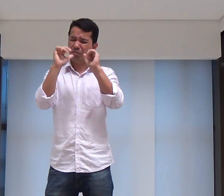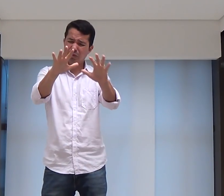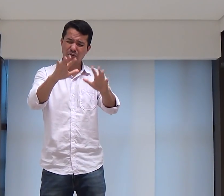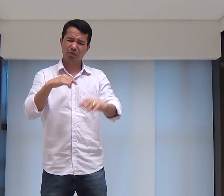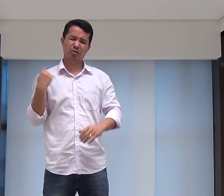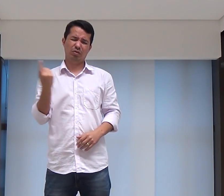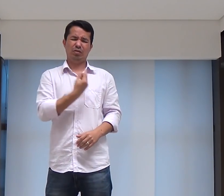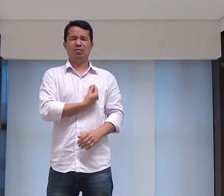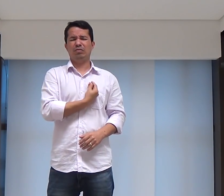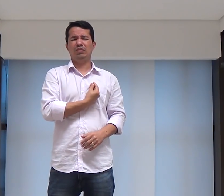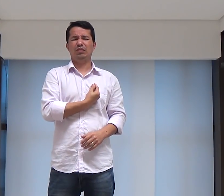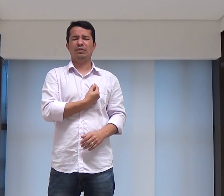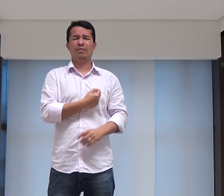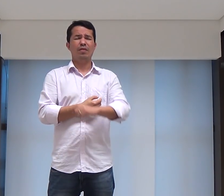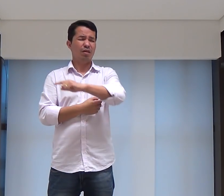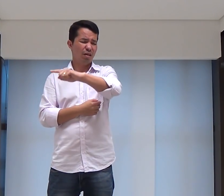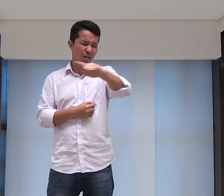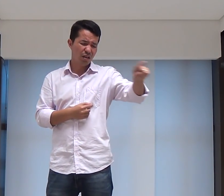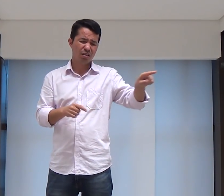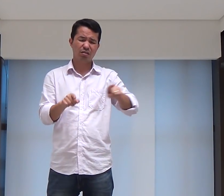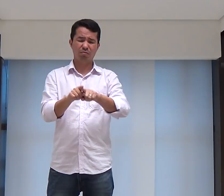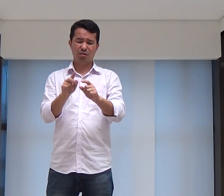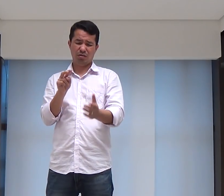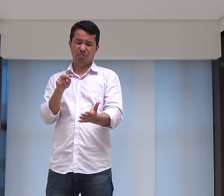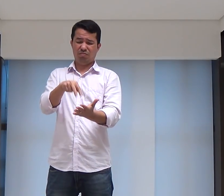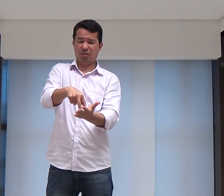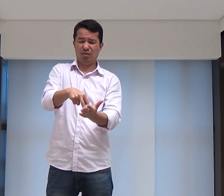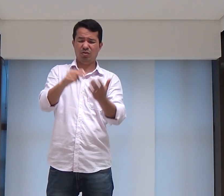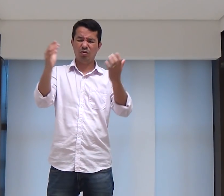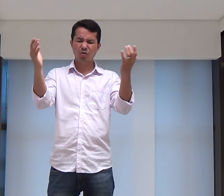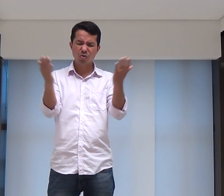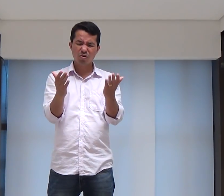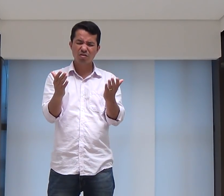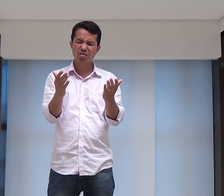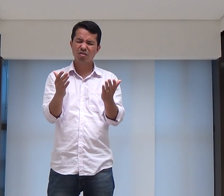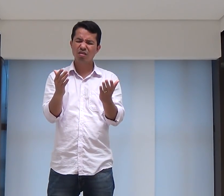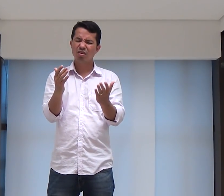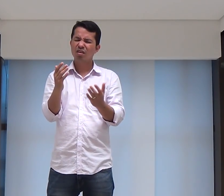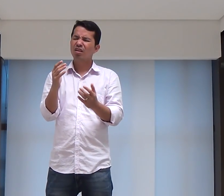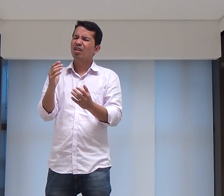da minha vida, cuida dos outros, Pai. Abençoa as suas vidas. Pessoas que ficaram em pé agora.